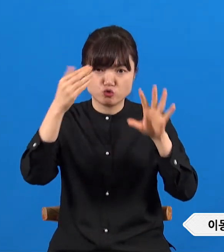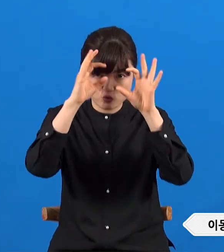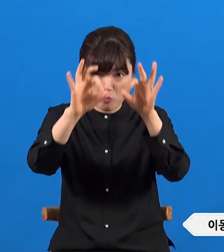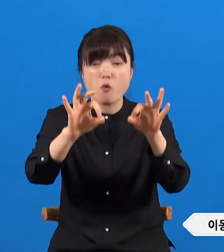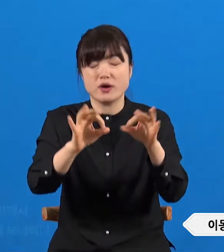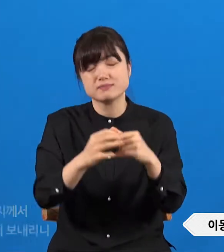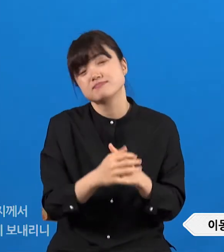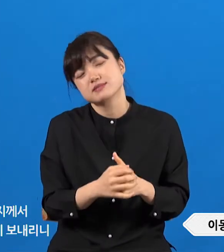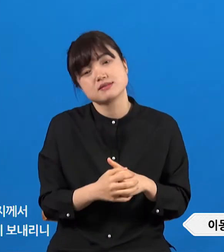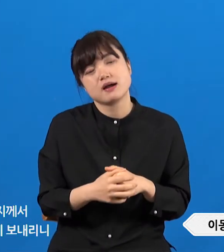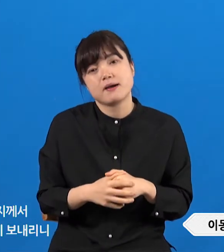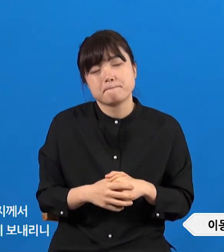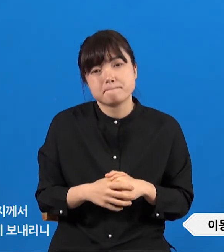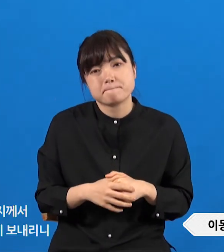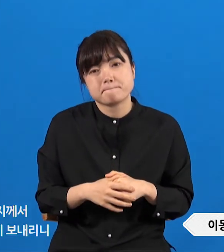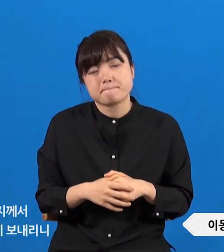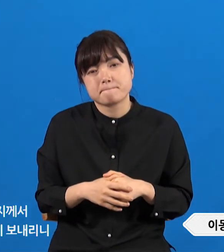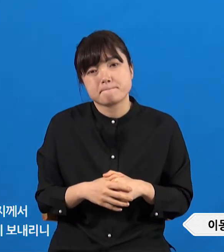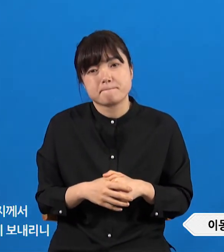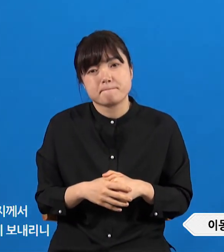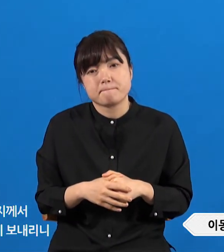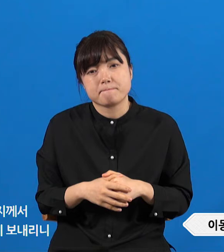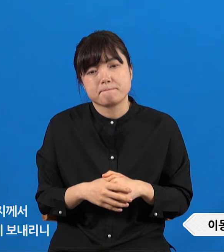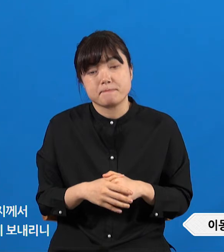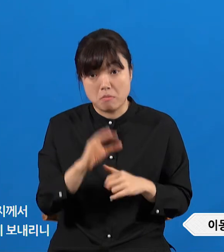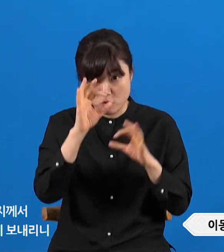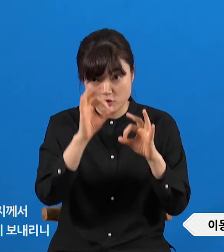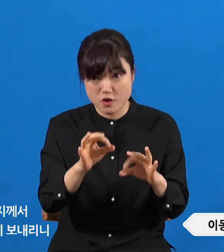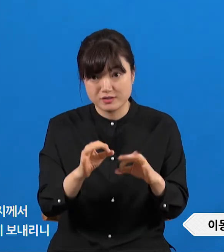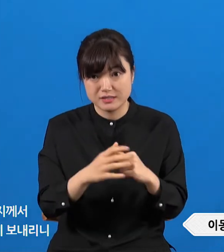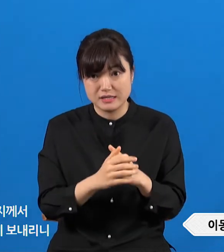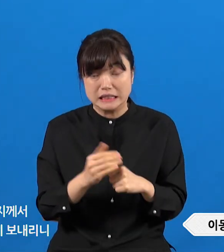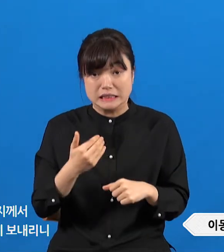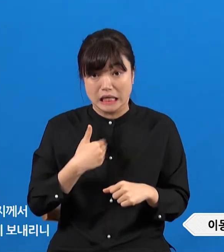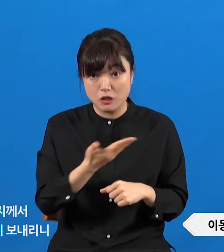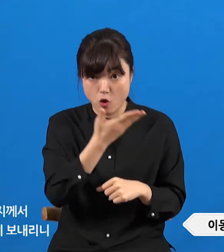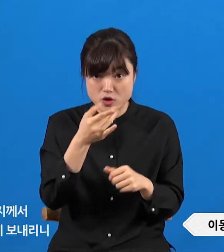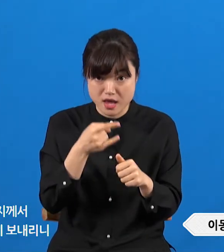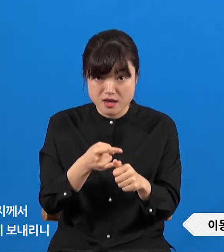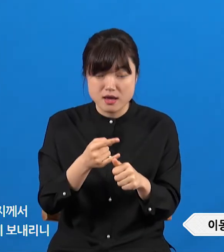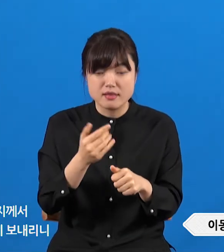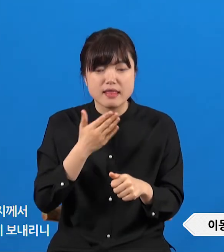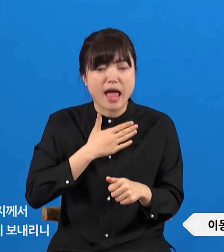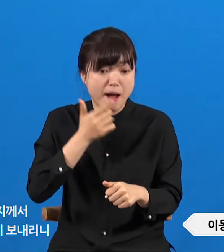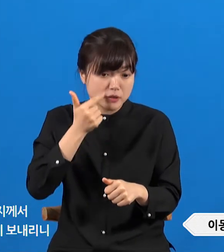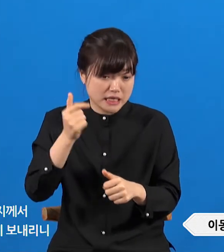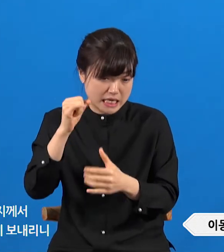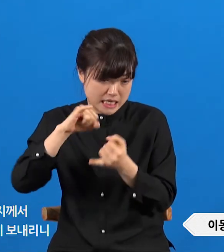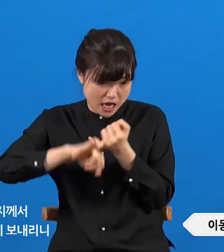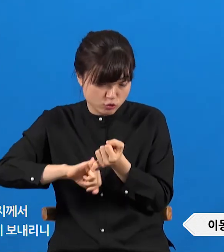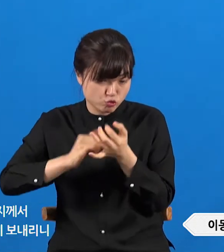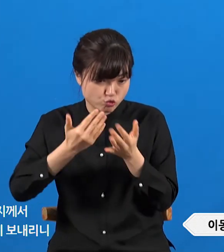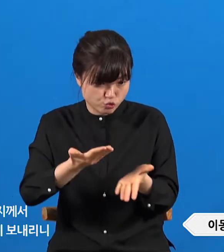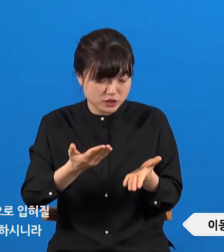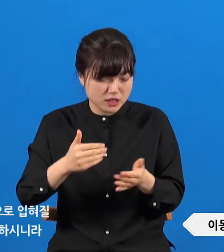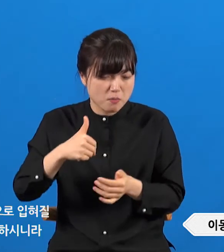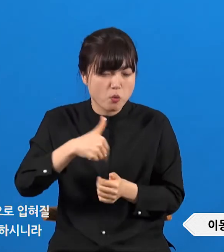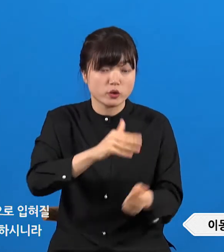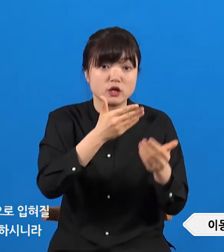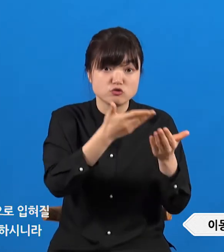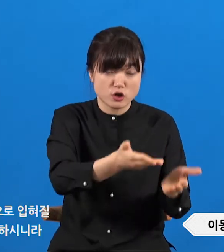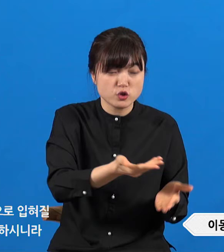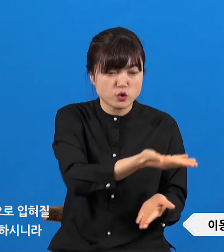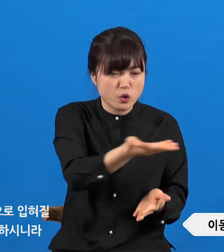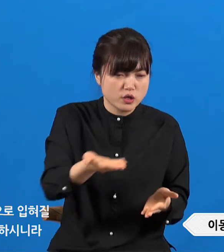말씀을 함께 같이 읽겠습니다. 다 같이 시작. 볼지어다 내가 너희에게 내 아버지께서 약속하신 것을 너희에게